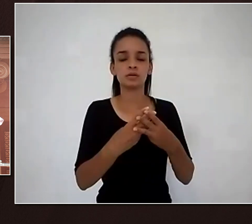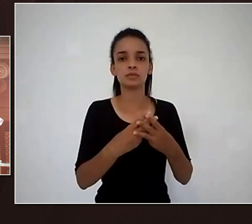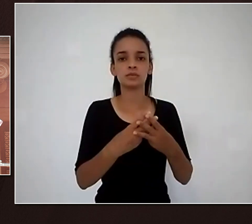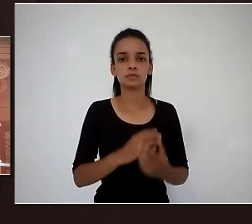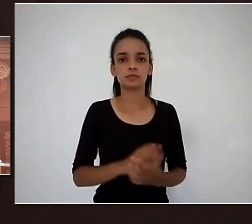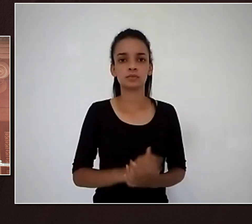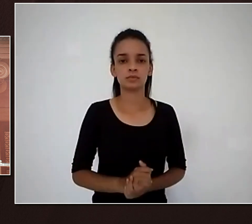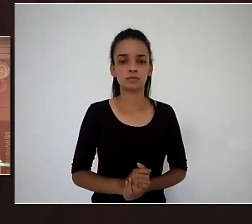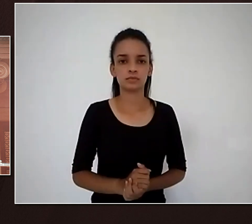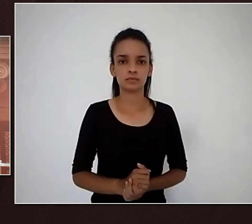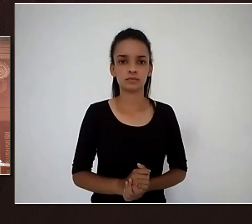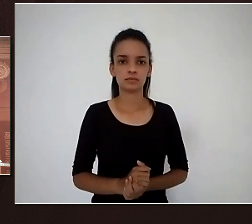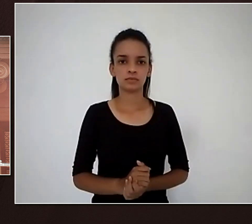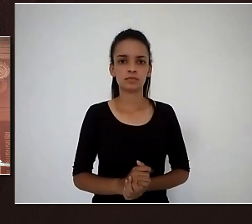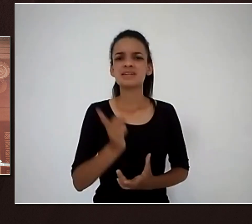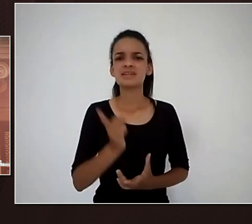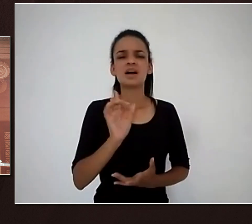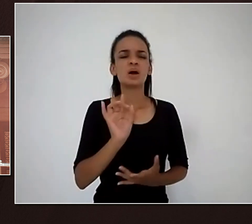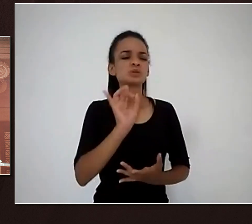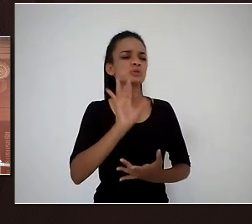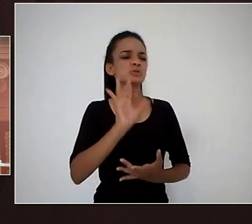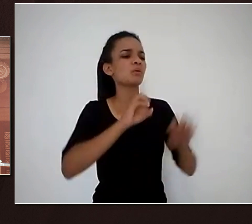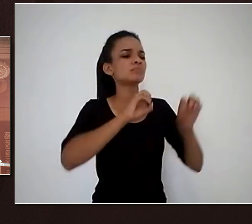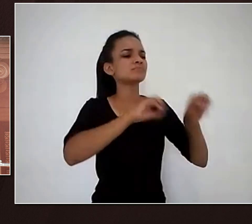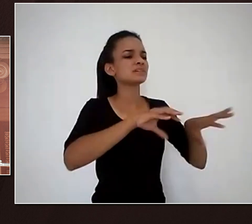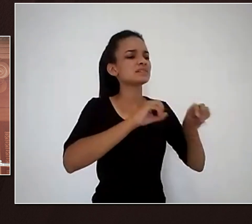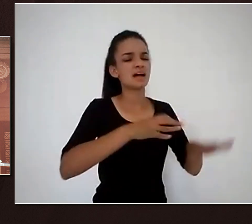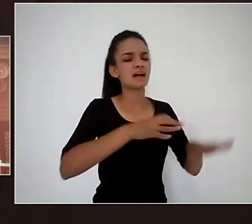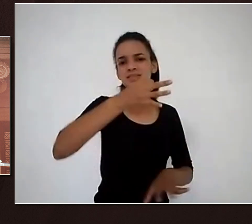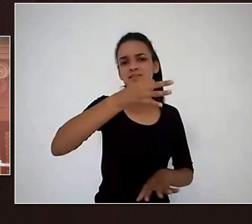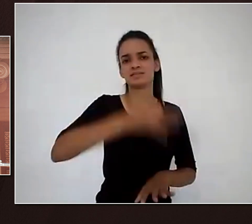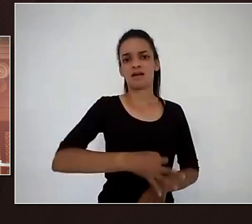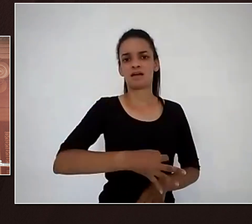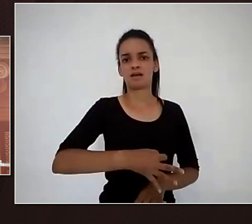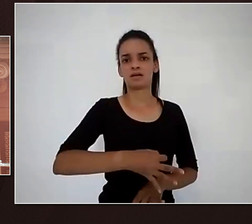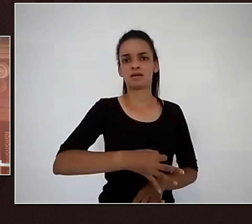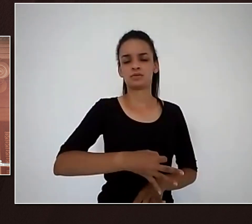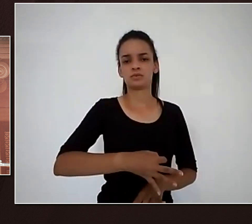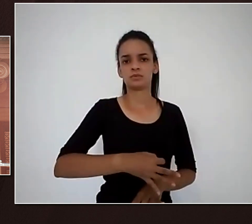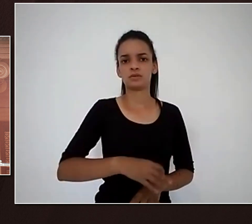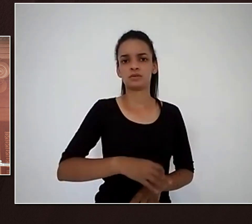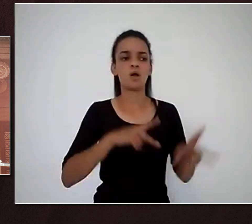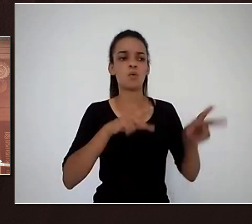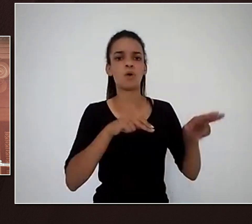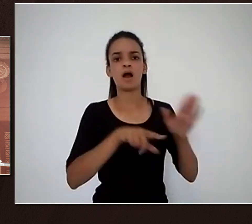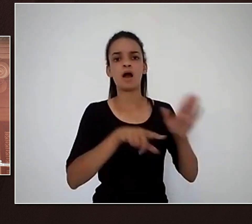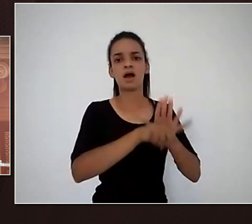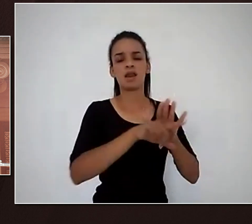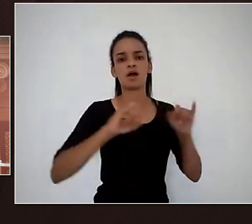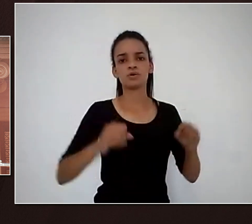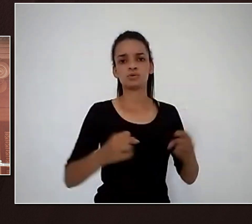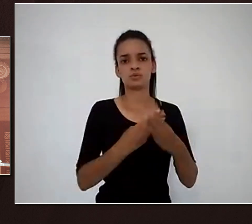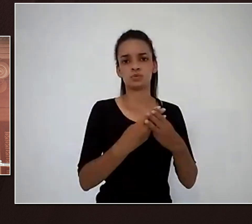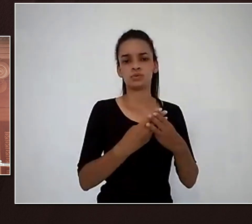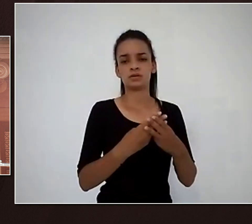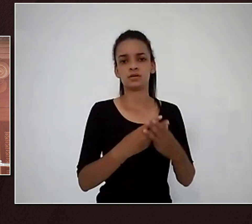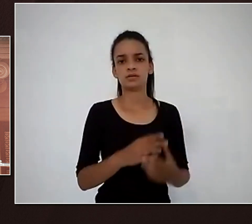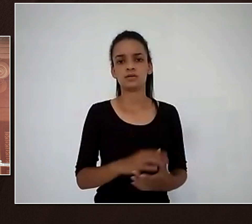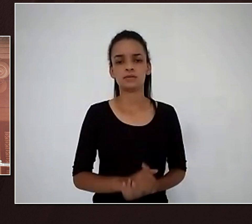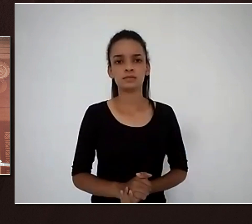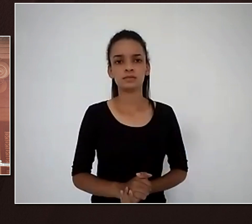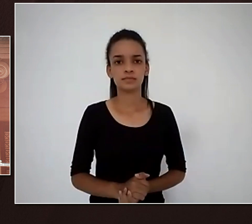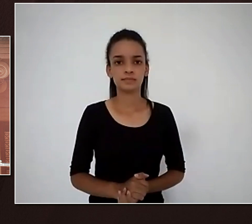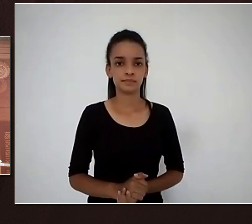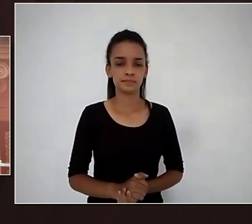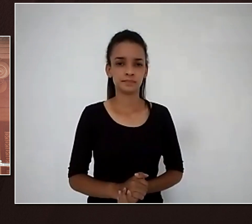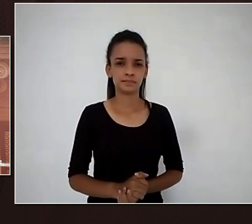pelo ensinamento correto, pelo ensinamento ortodoxo, e é lutar por isso, né, é que